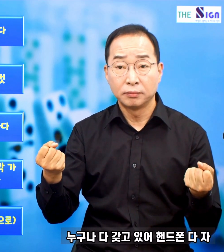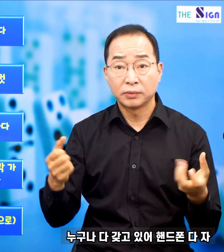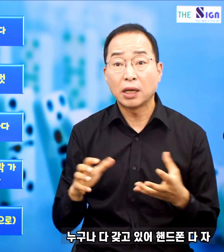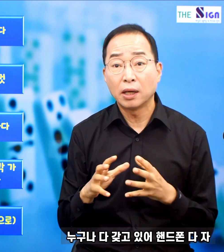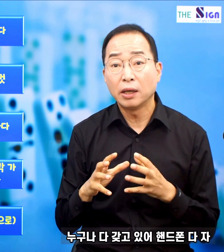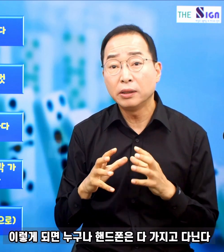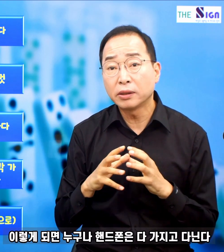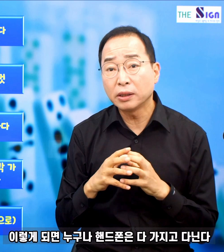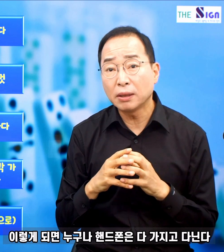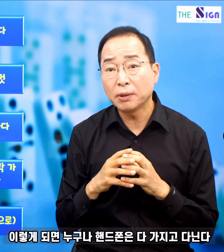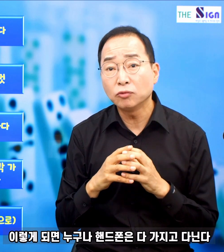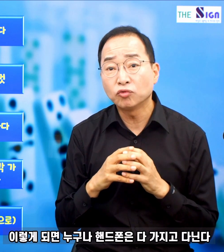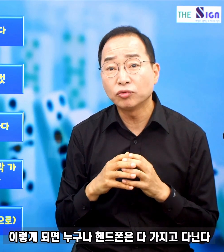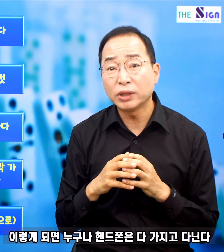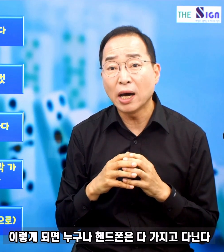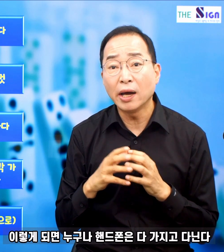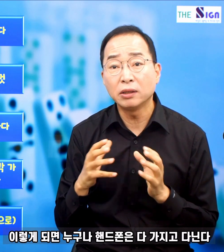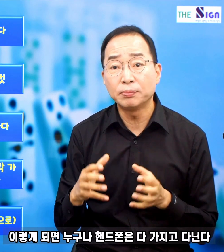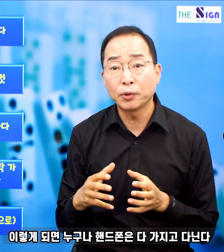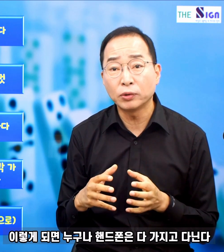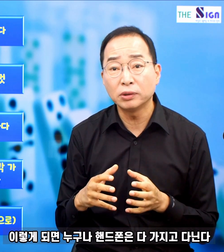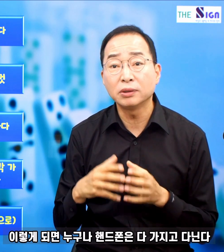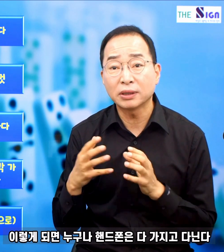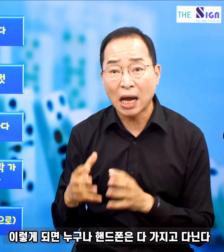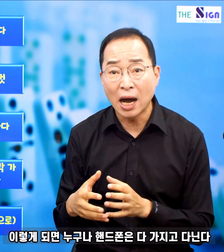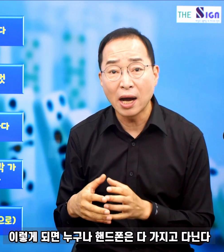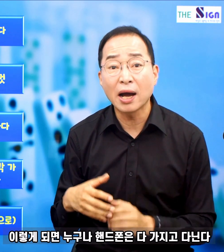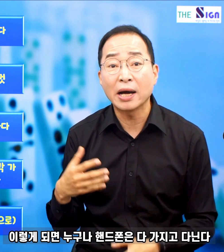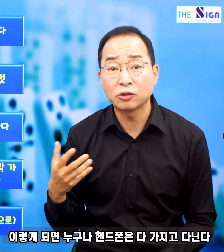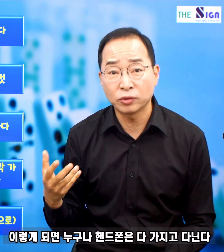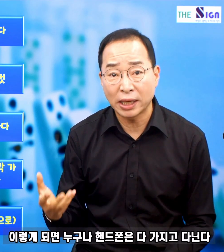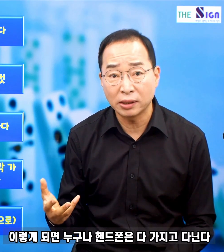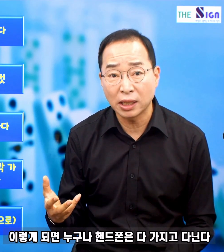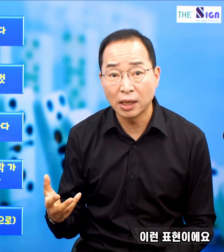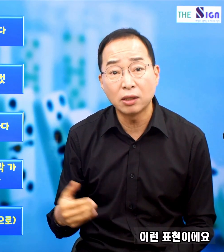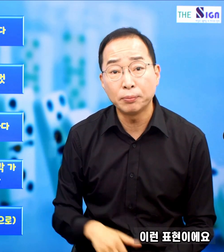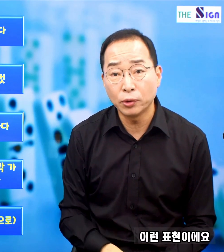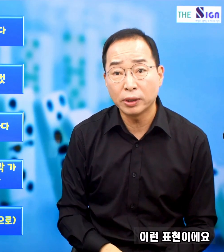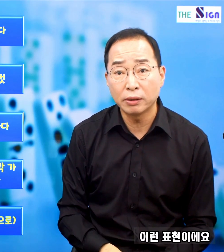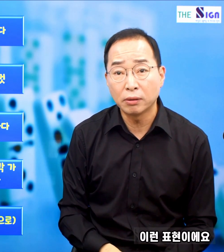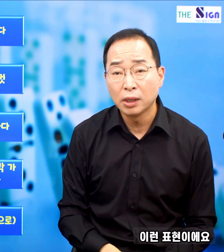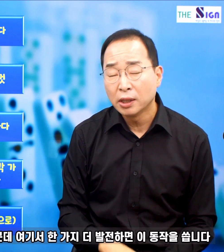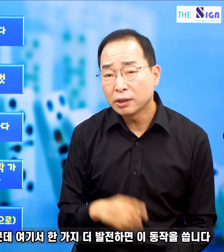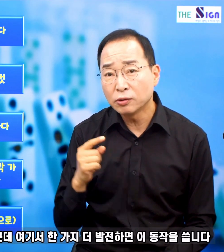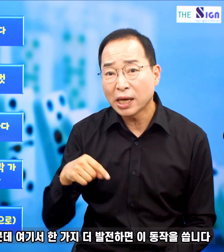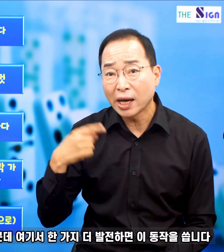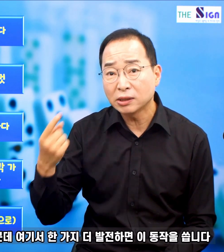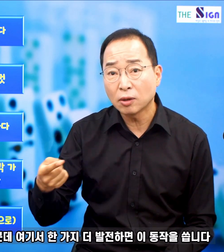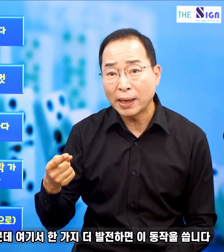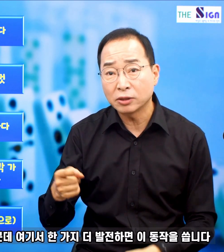자, 이렇게 되면 누구나 핸드폰은 다 가지고 다닌다. 이런 표현이에요. 근데 여기서 한 가지 더